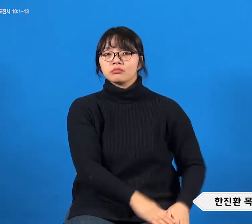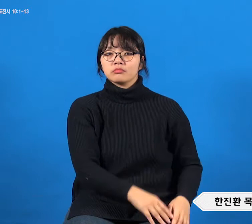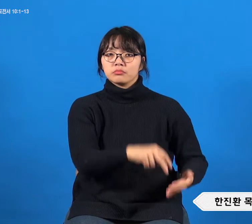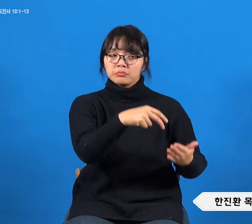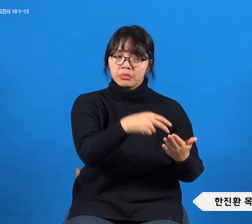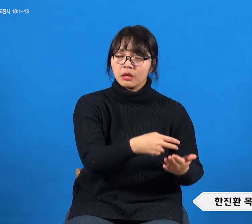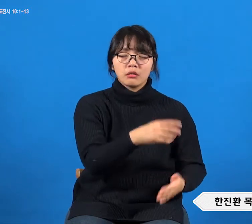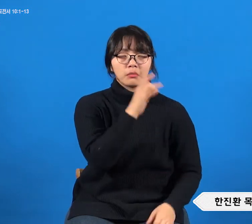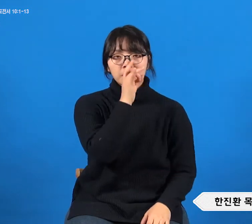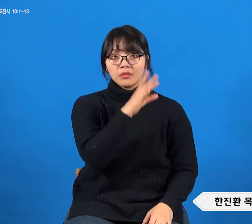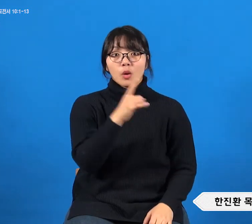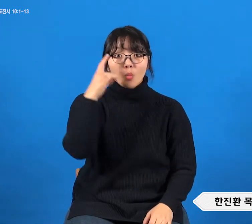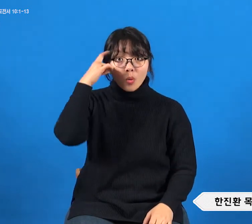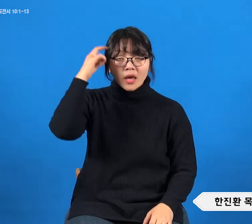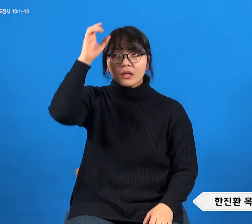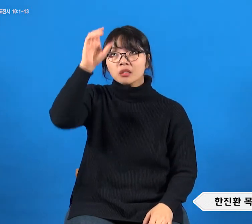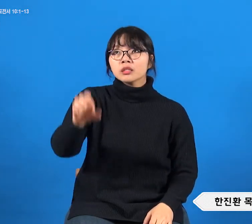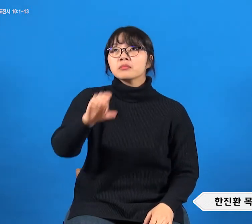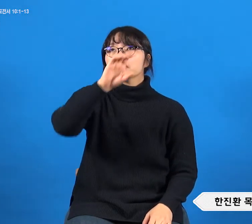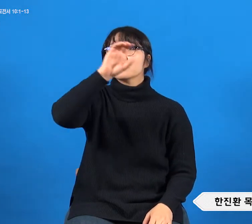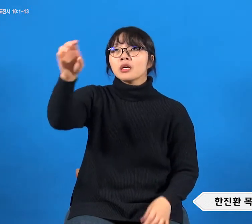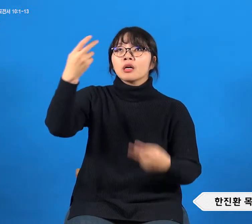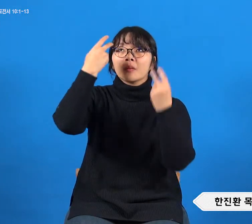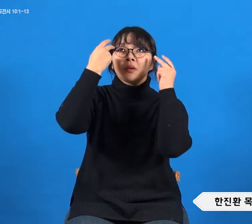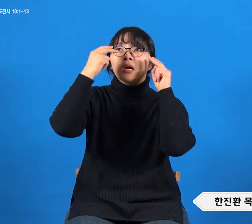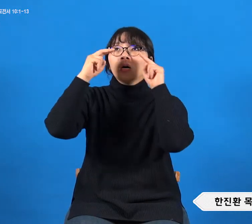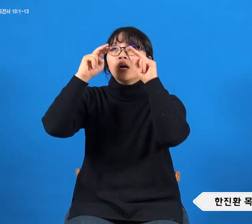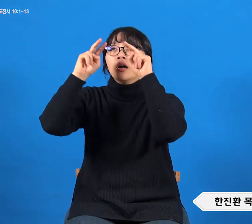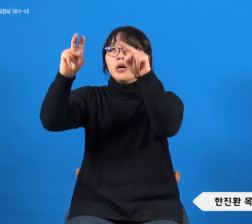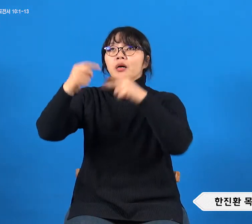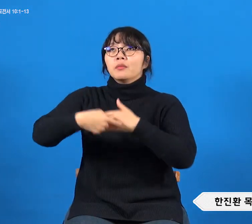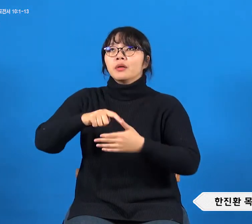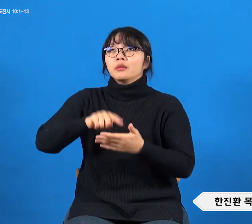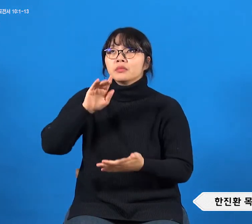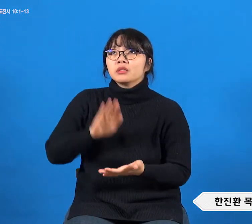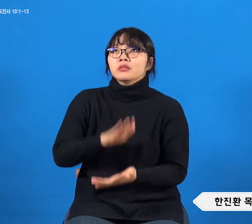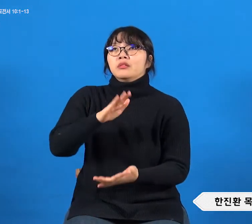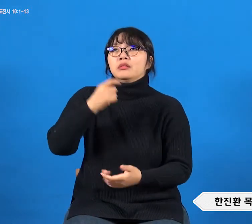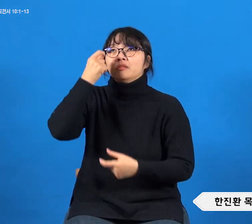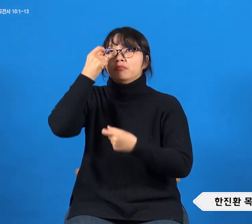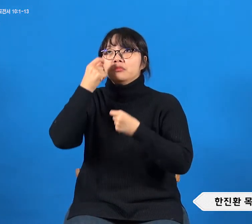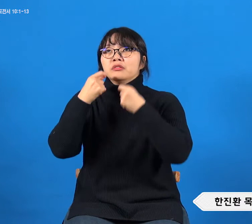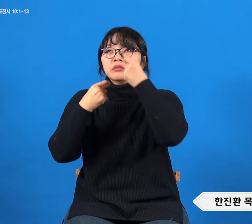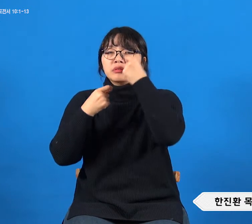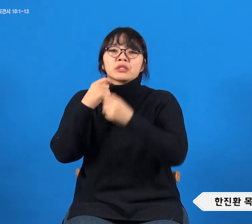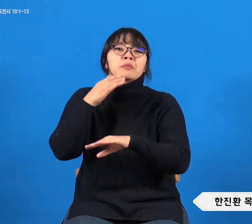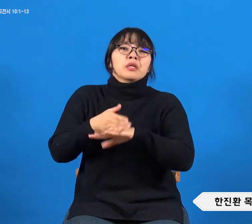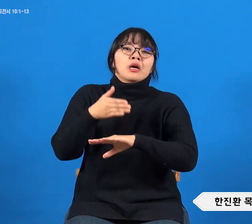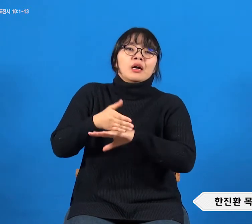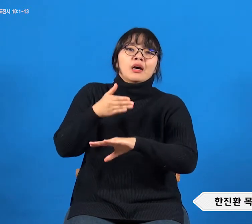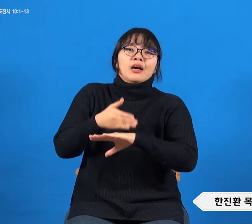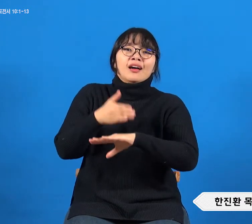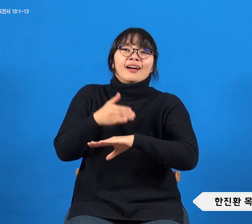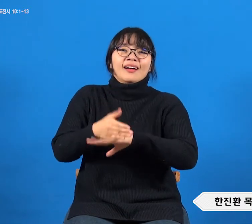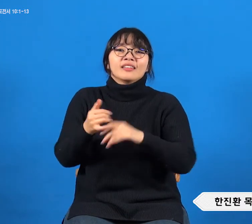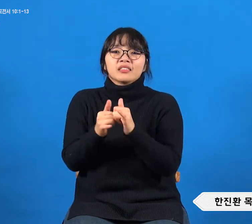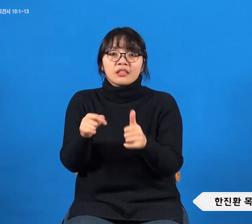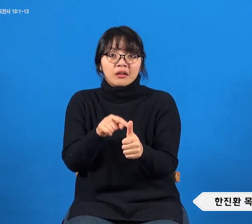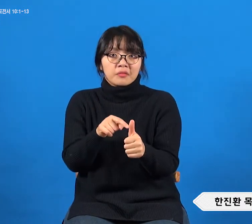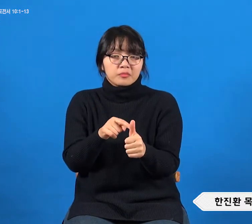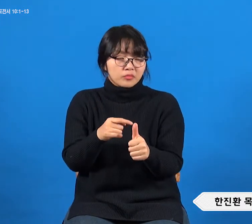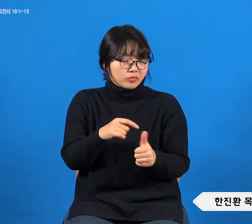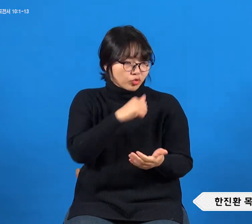생각하면 가슴이 뜨거워지고 눈물이 나고 하는데 그런 사람이 또다시 죄를 짓겠습니까? 한 손으로는